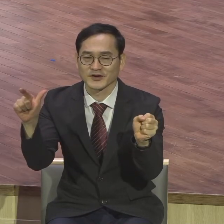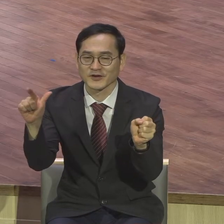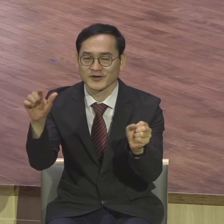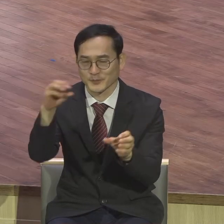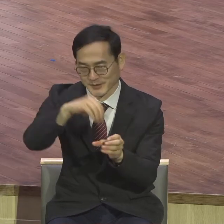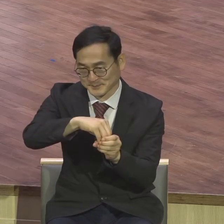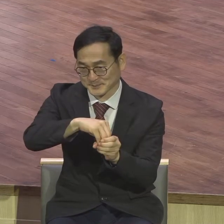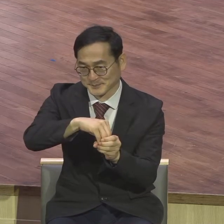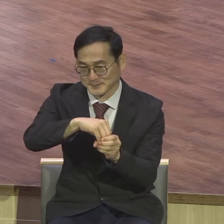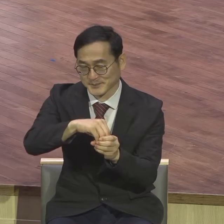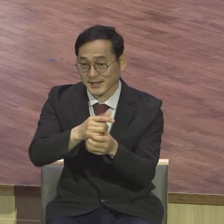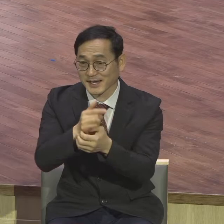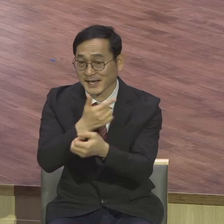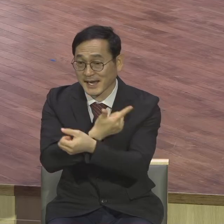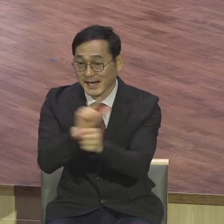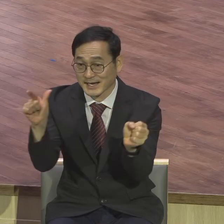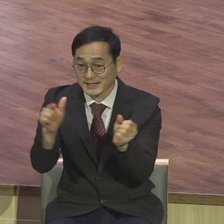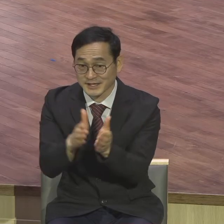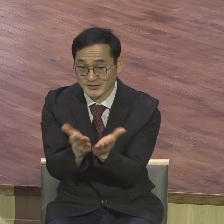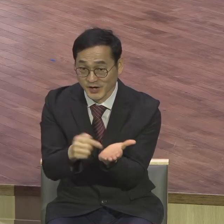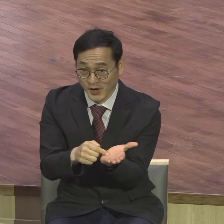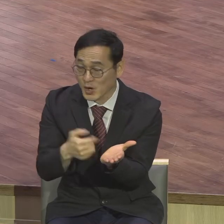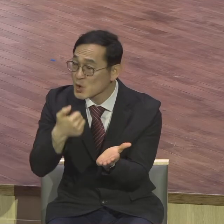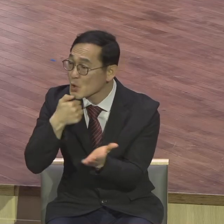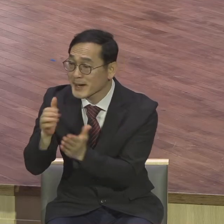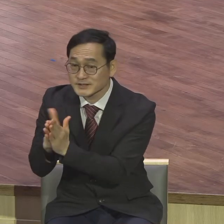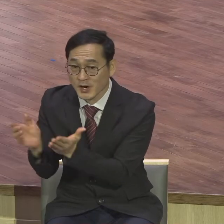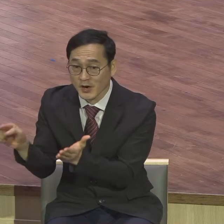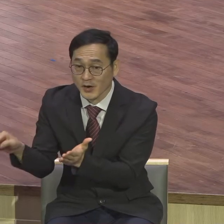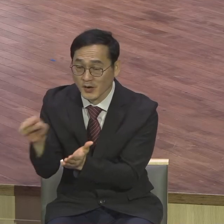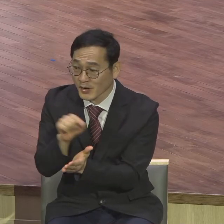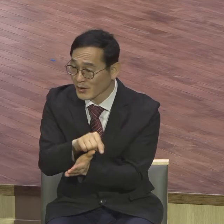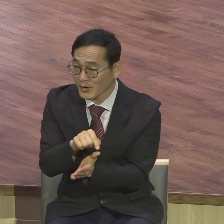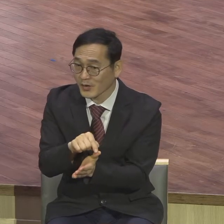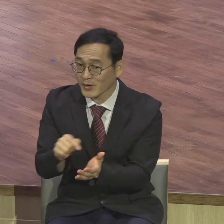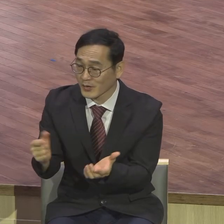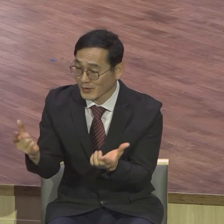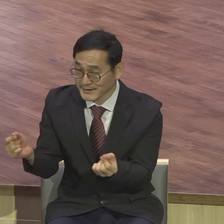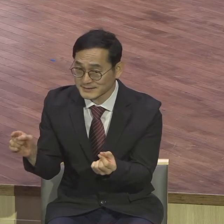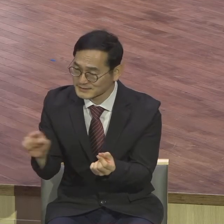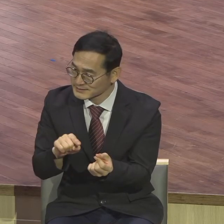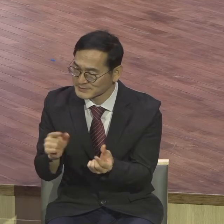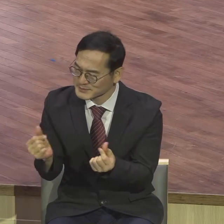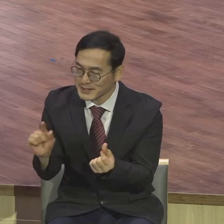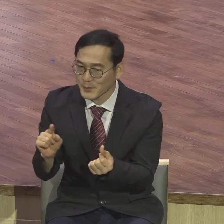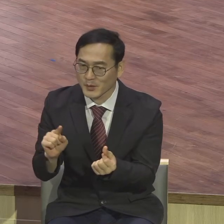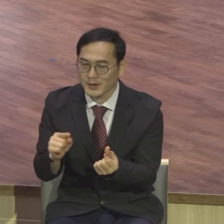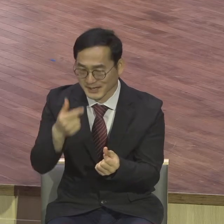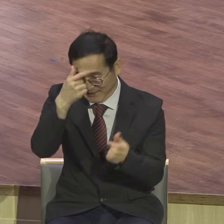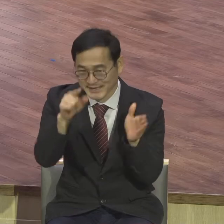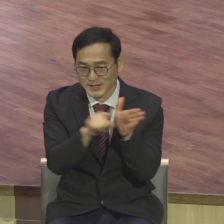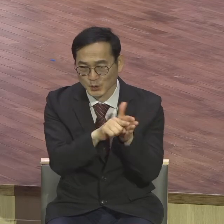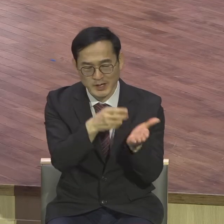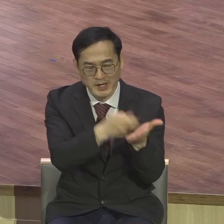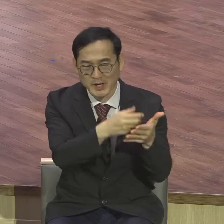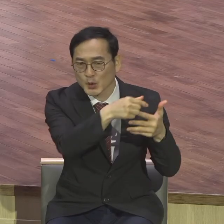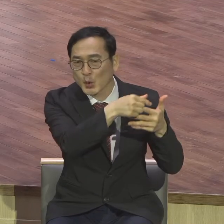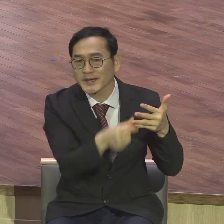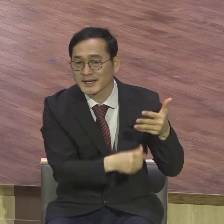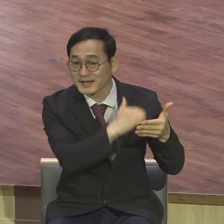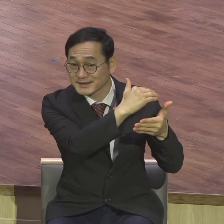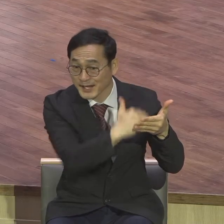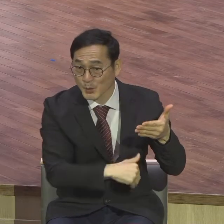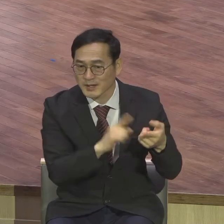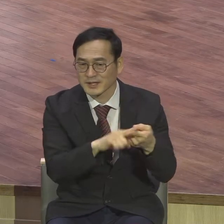이 갈라디아서는 로마서와 더불어서 기독교의 교리를